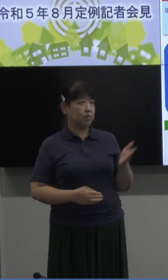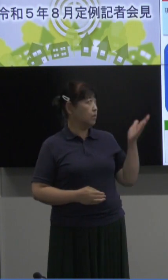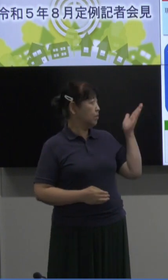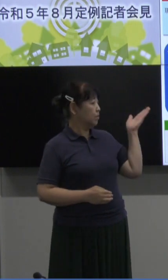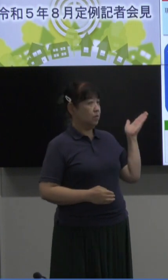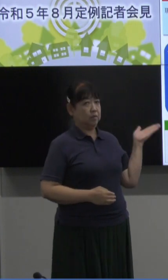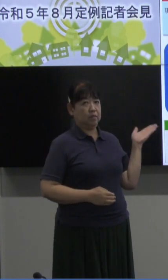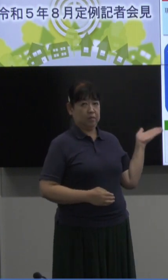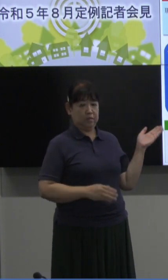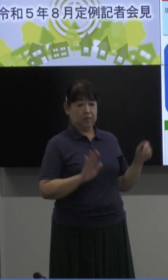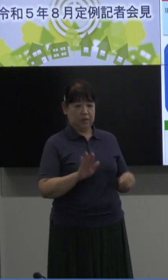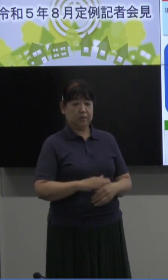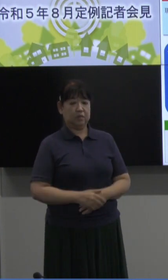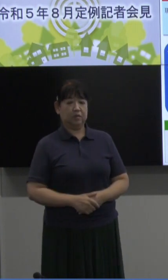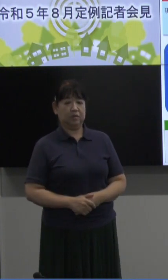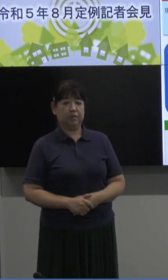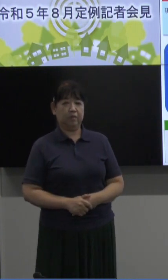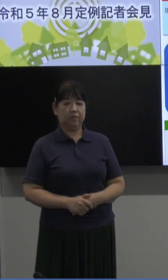っております。